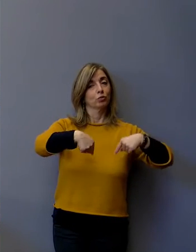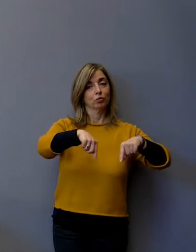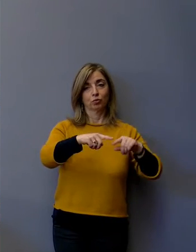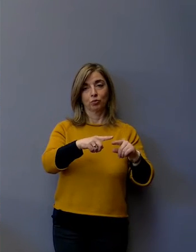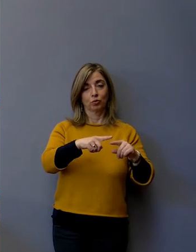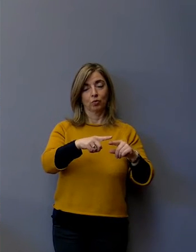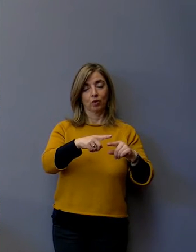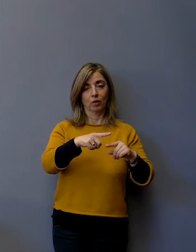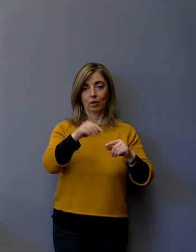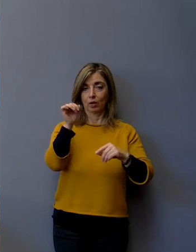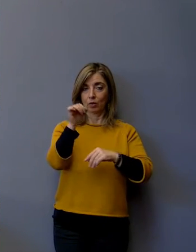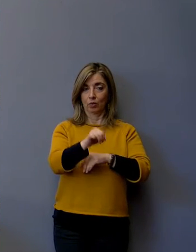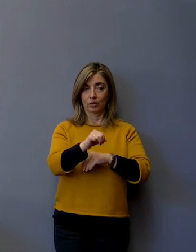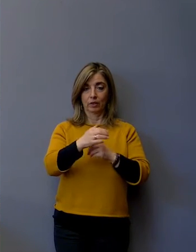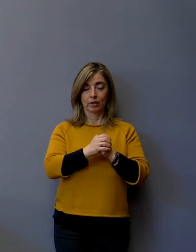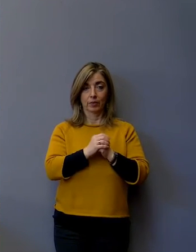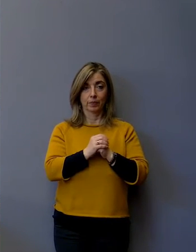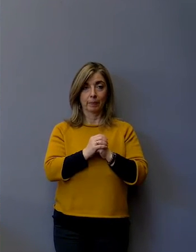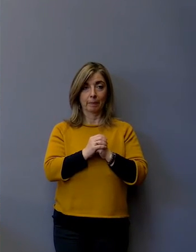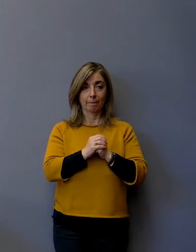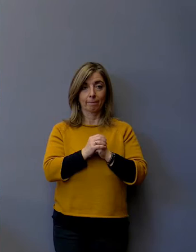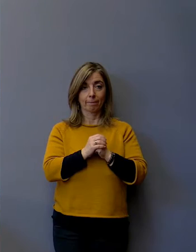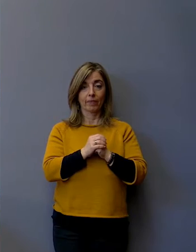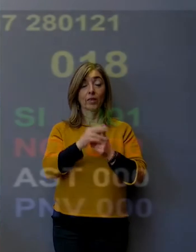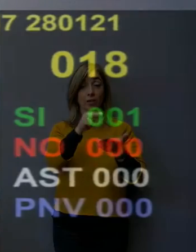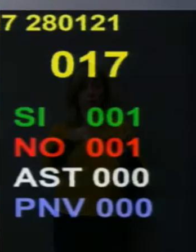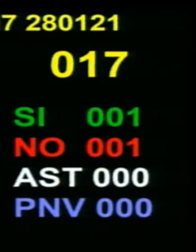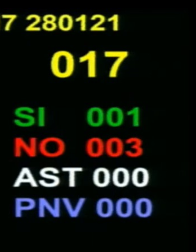giunta si vota